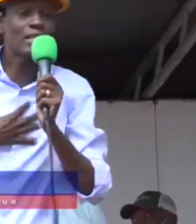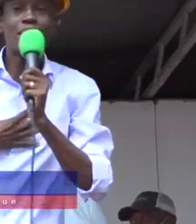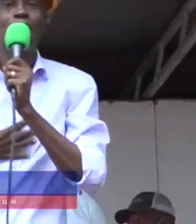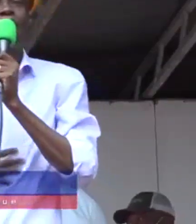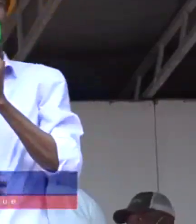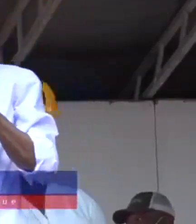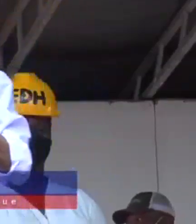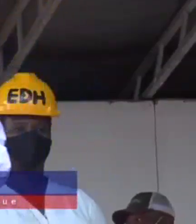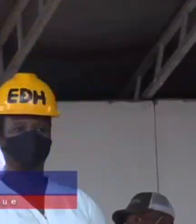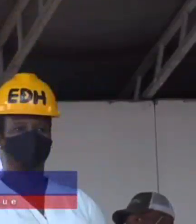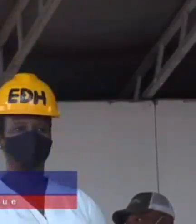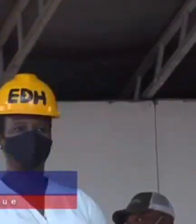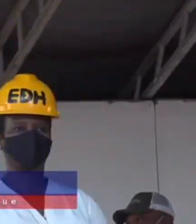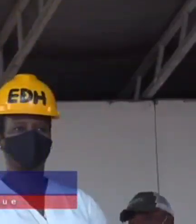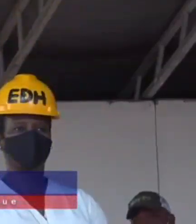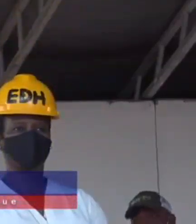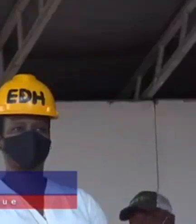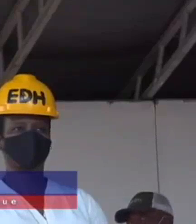Oui. Ça veut dire,